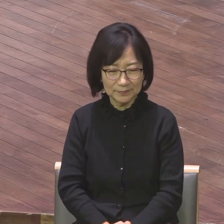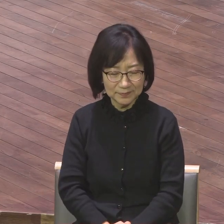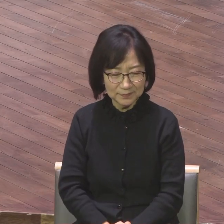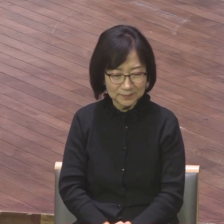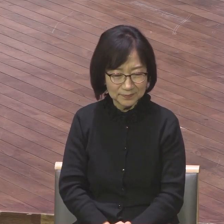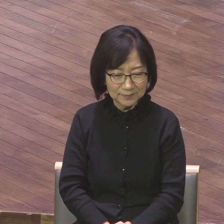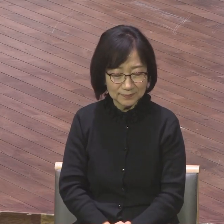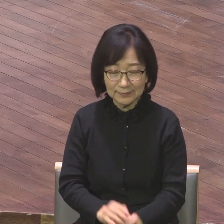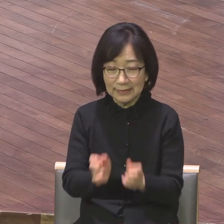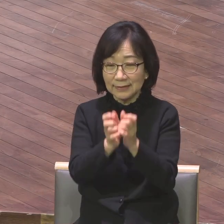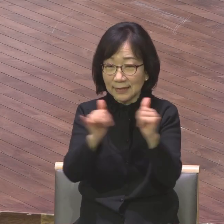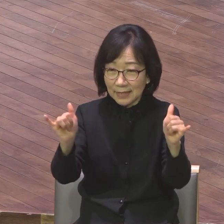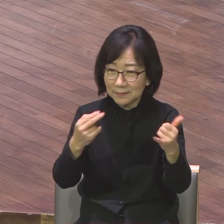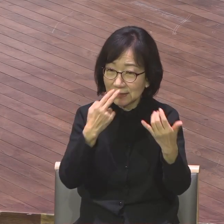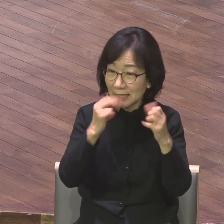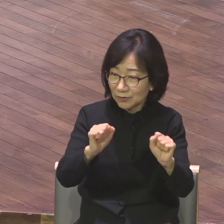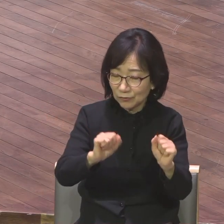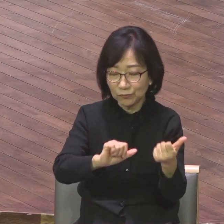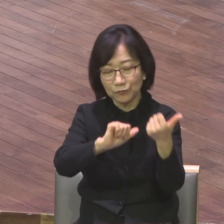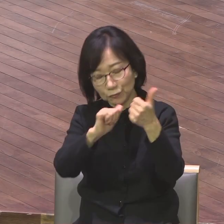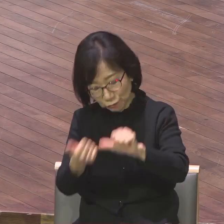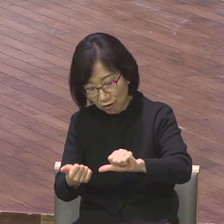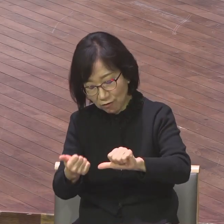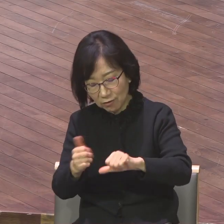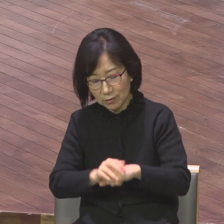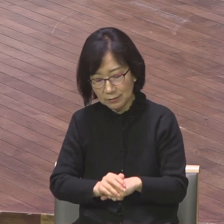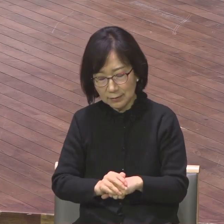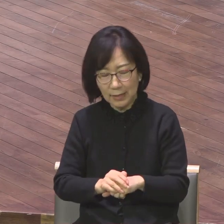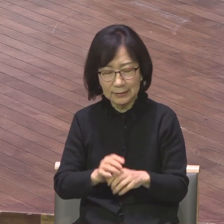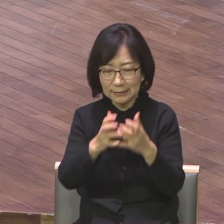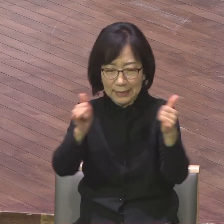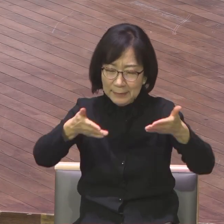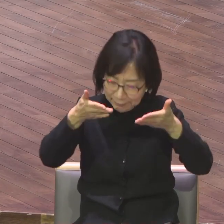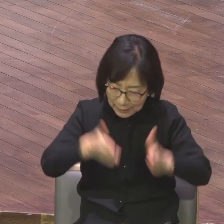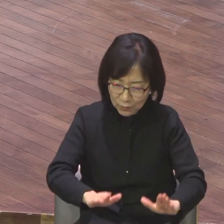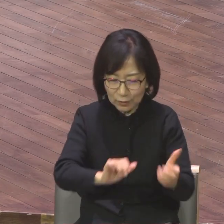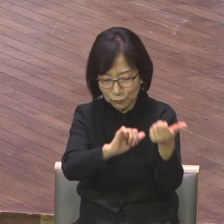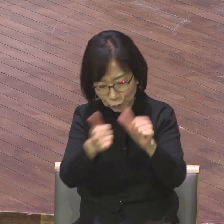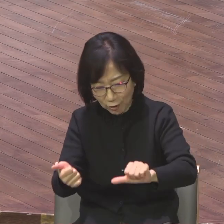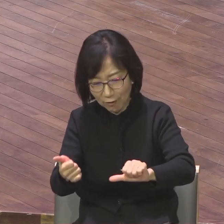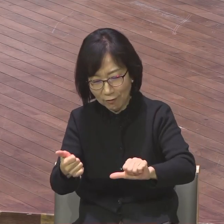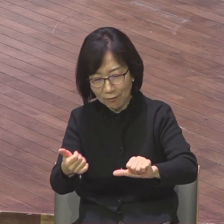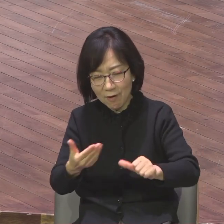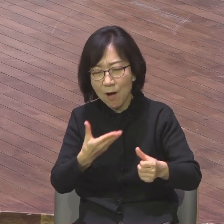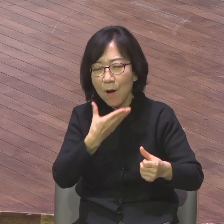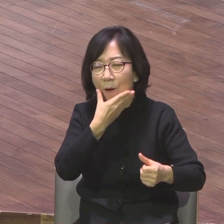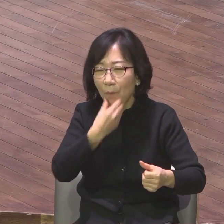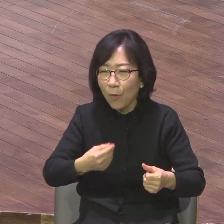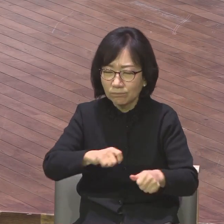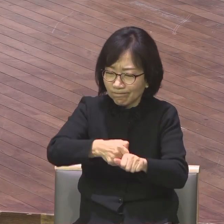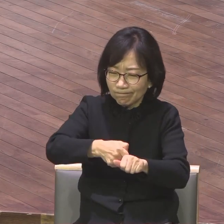인간의 생사 화복의 주관자는 창조주 하나님이시다.